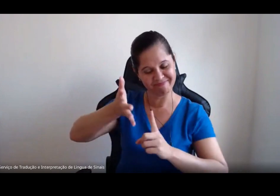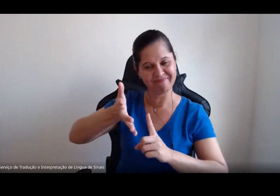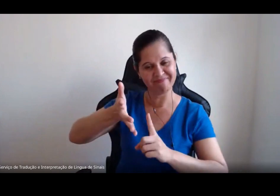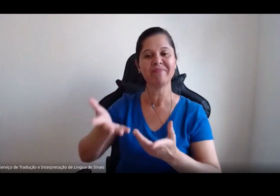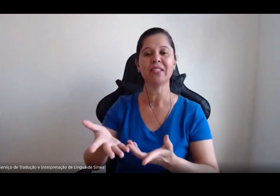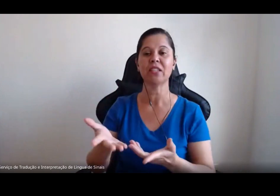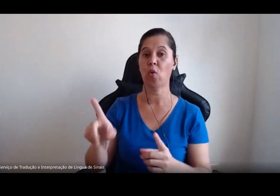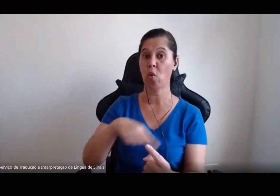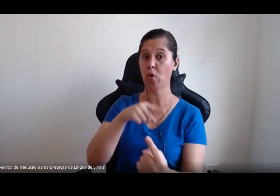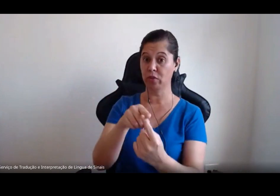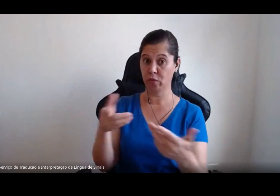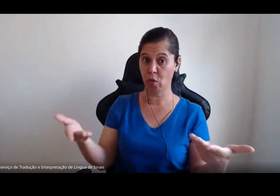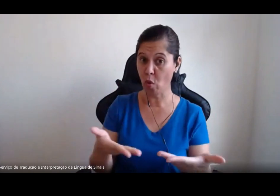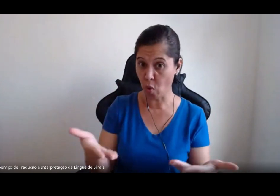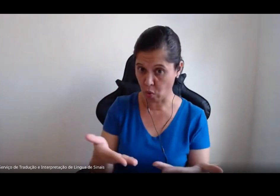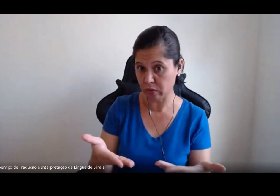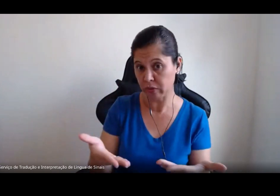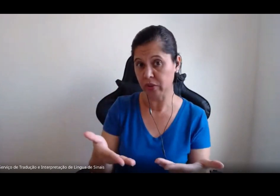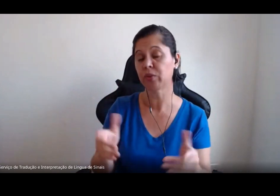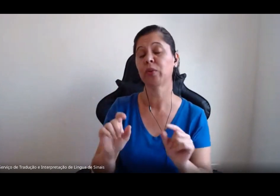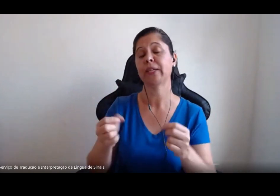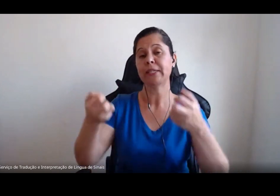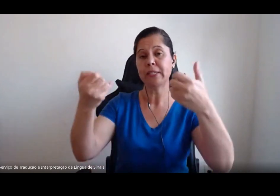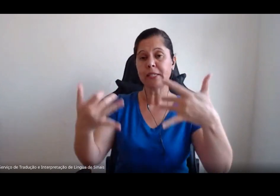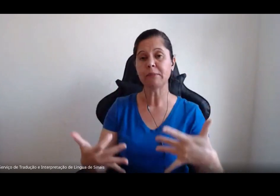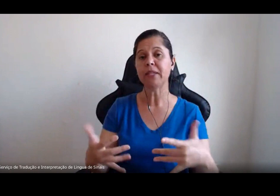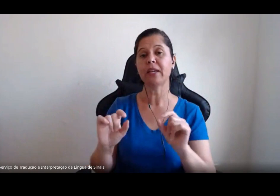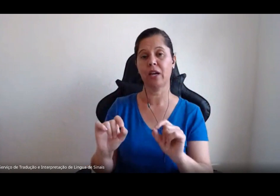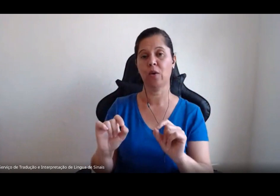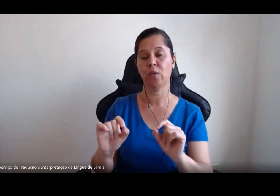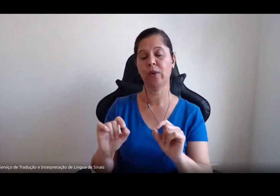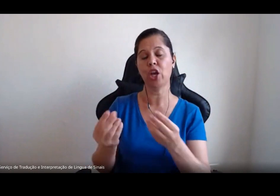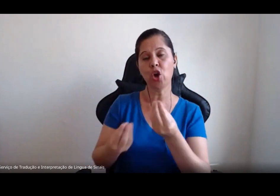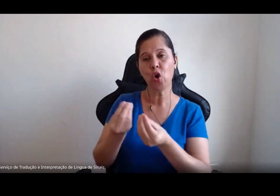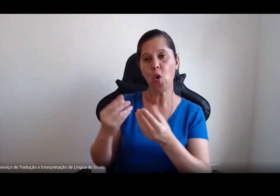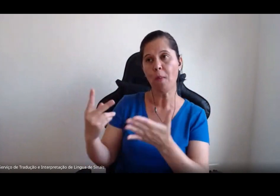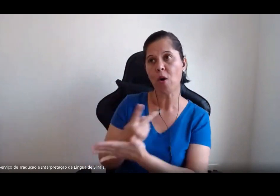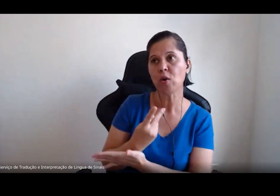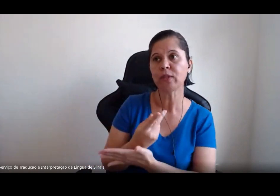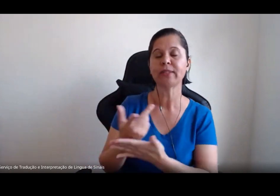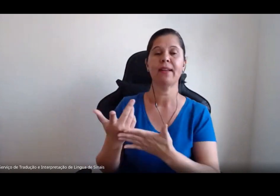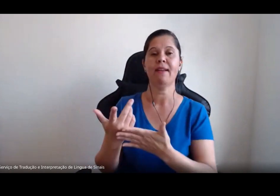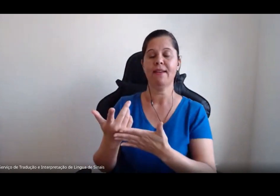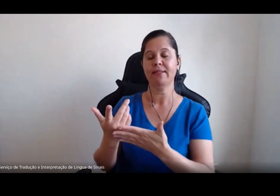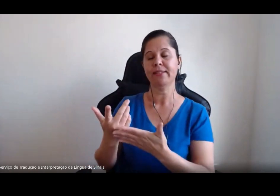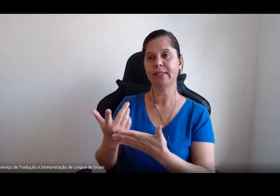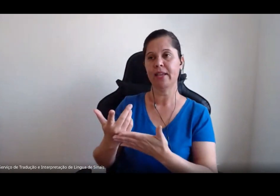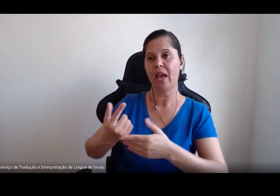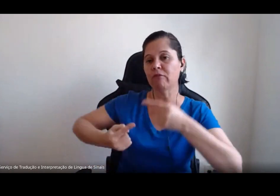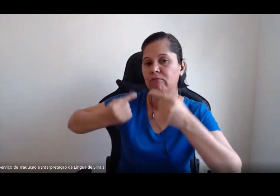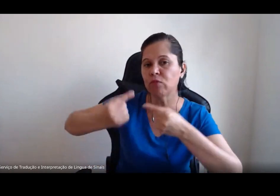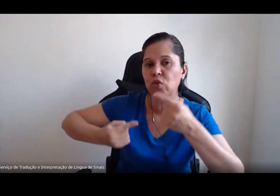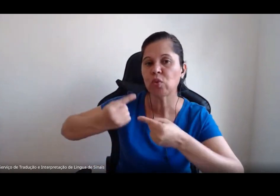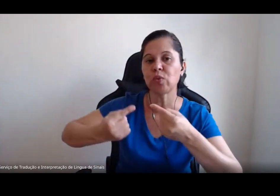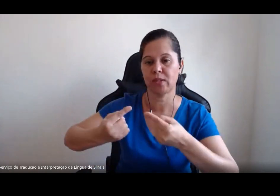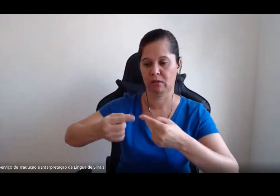Meus objetivos nessa conversa hoje com vocês, então, são, primeiro, falar um pouquinho do estado da arte no campo dos estudos